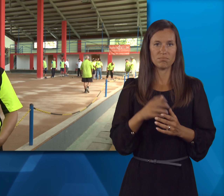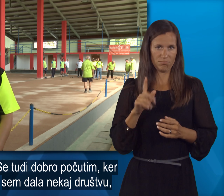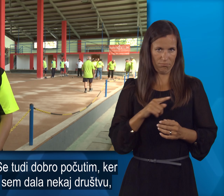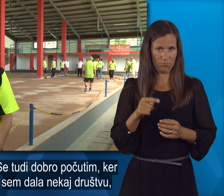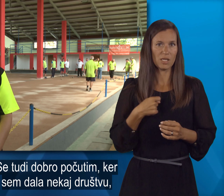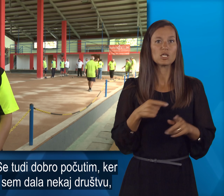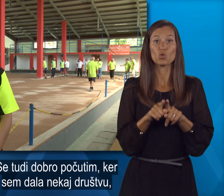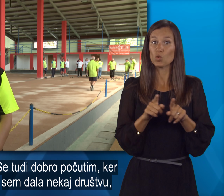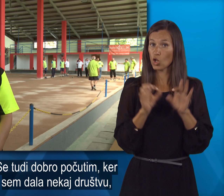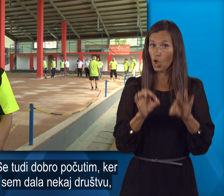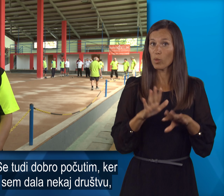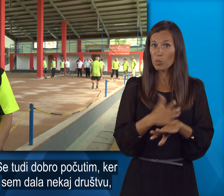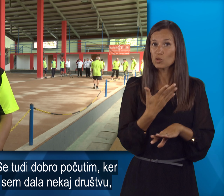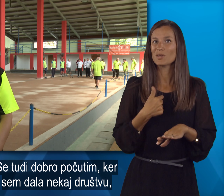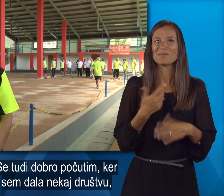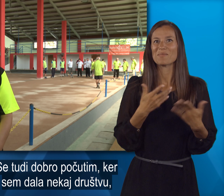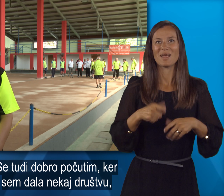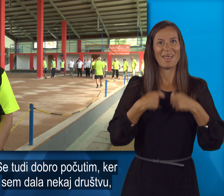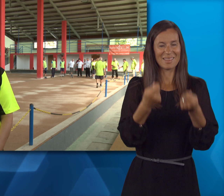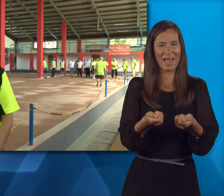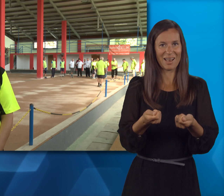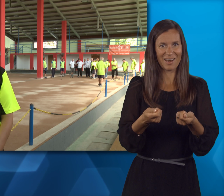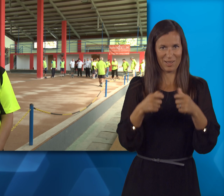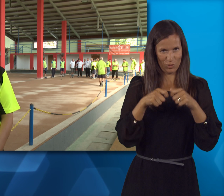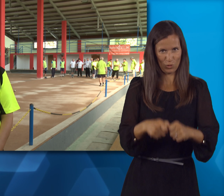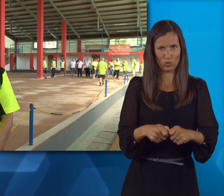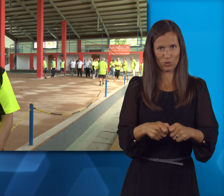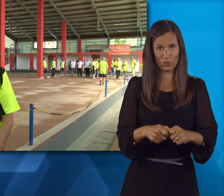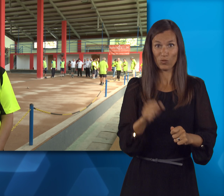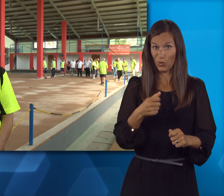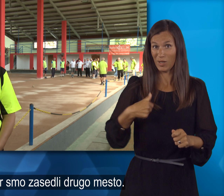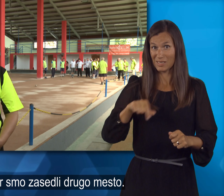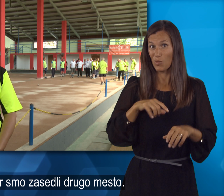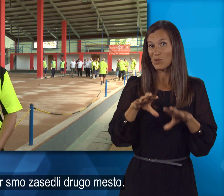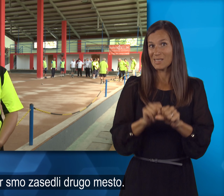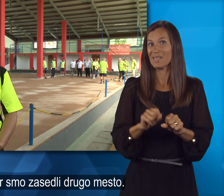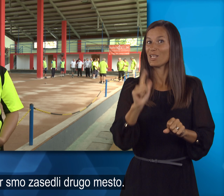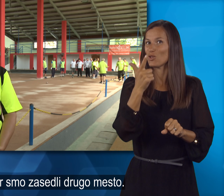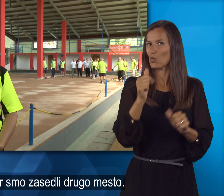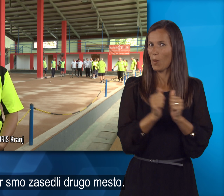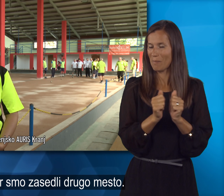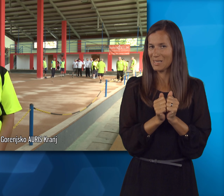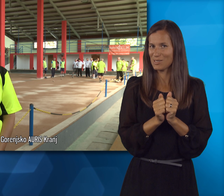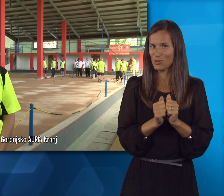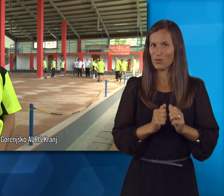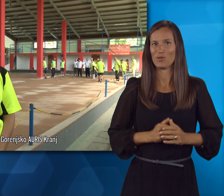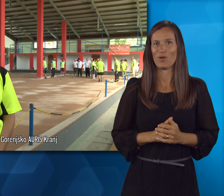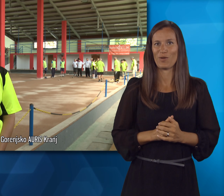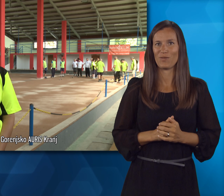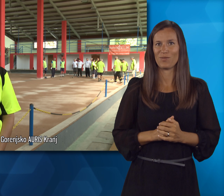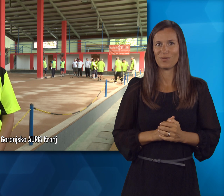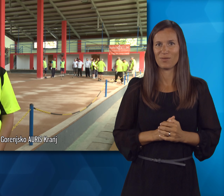Se tudi dobro počutim, da sem nekaj dala društvu, ker smo zasedali drugo mesto.